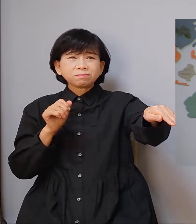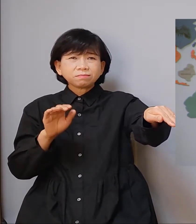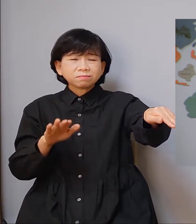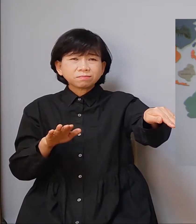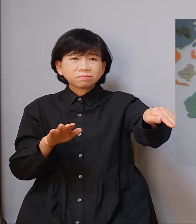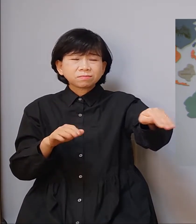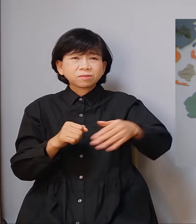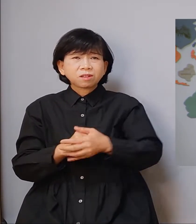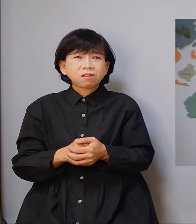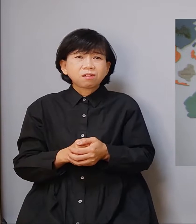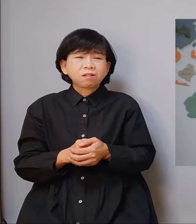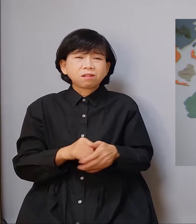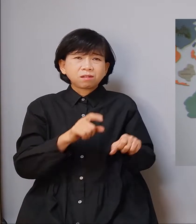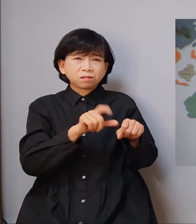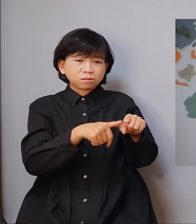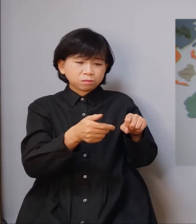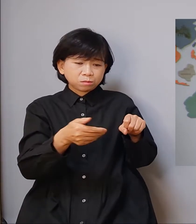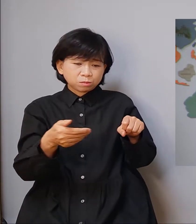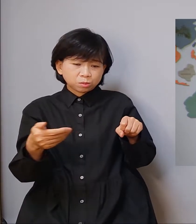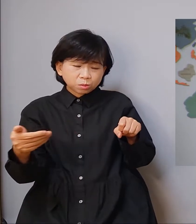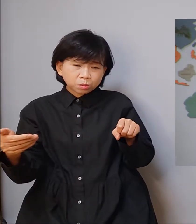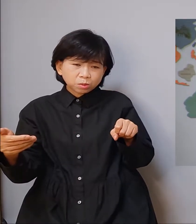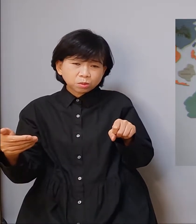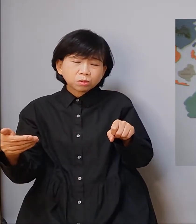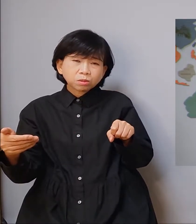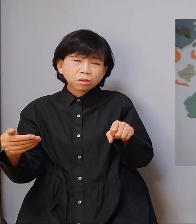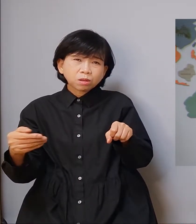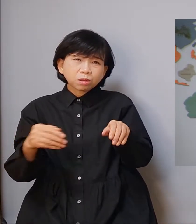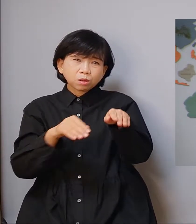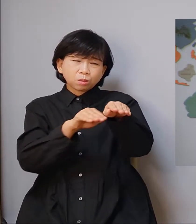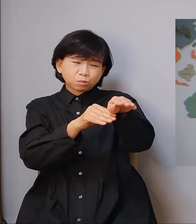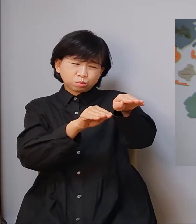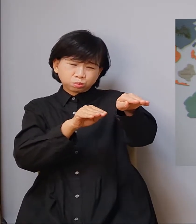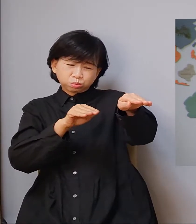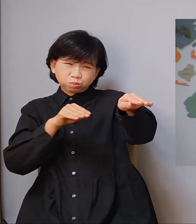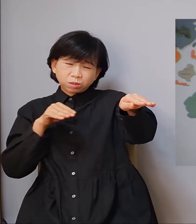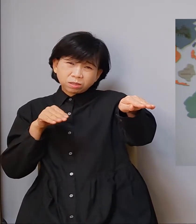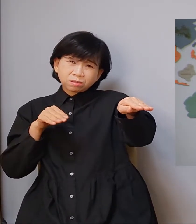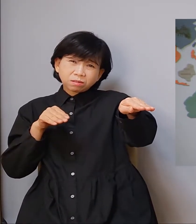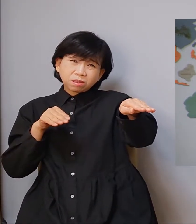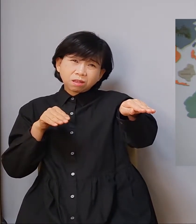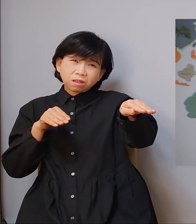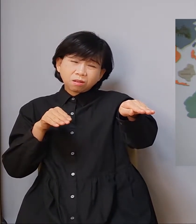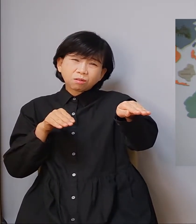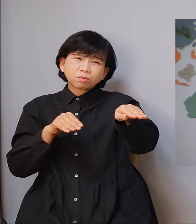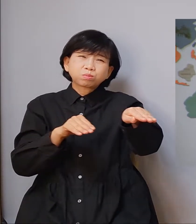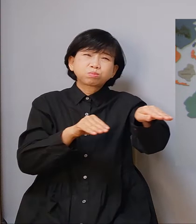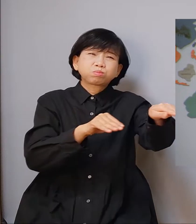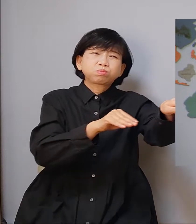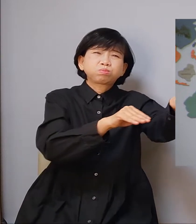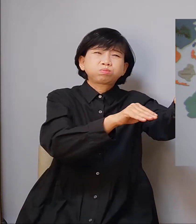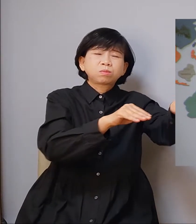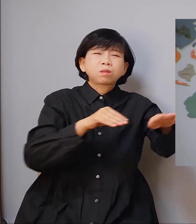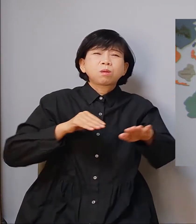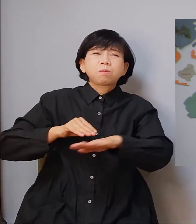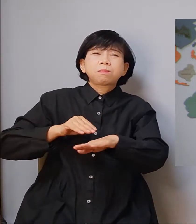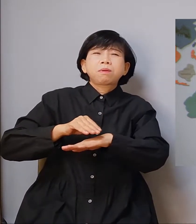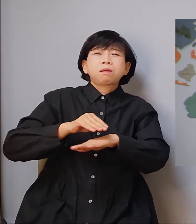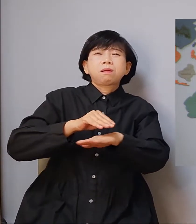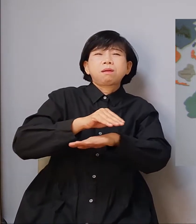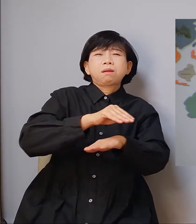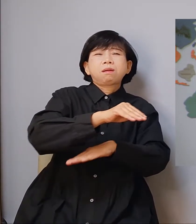시간이 좀 지나면 다시 그 길이 또 열려서 달려가기도 합니다.